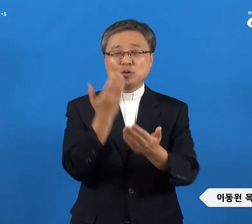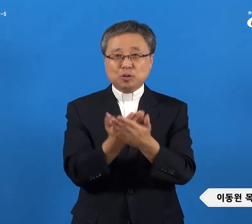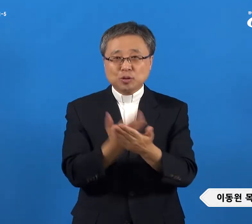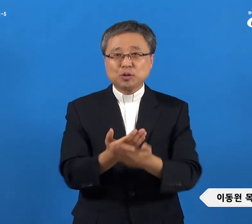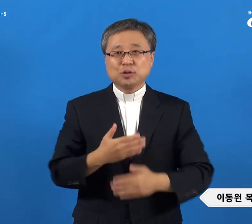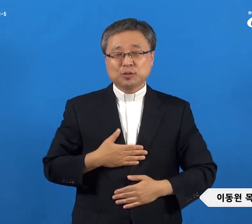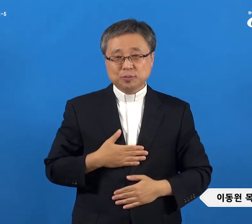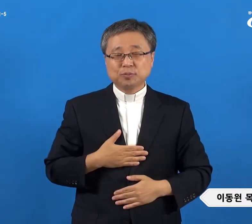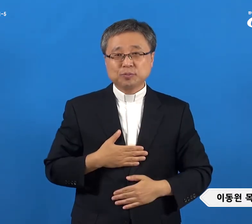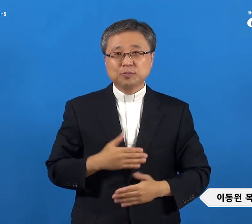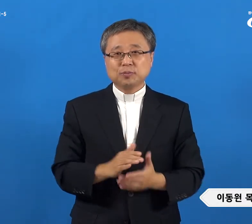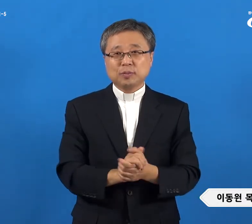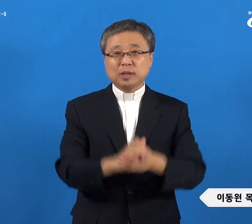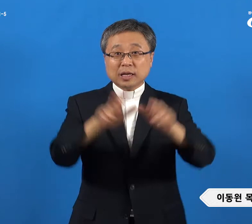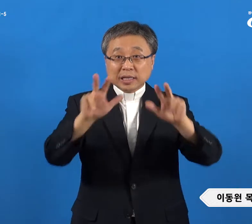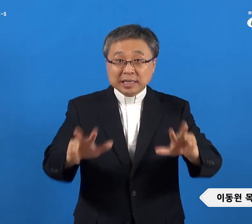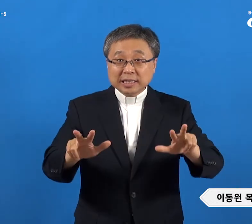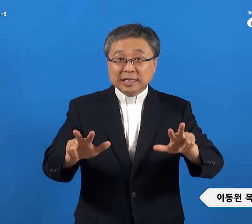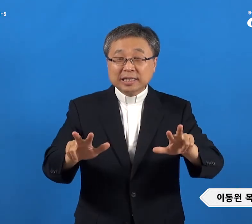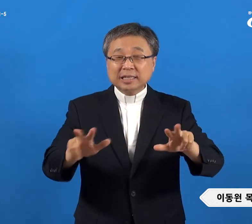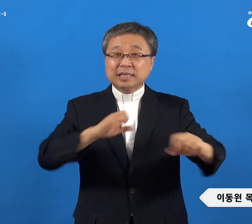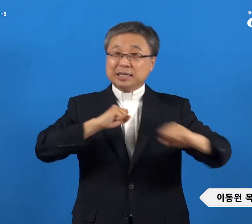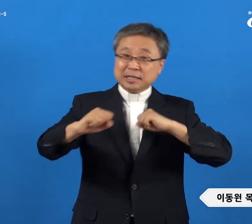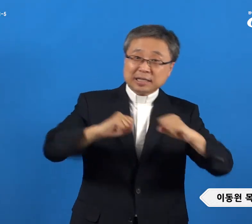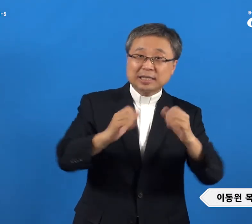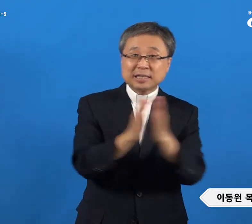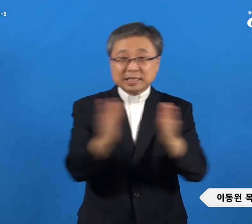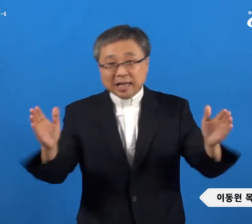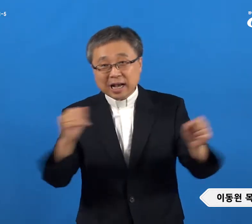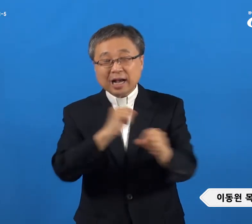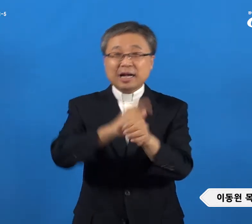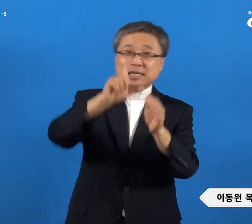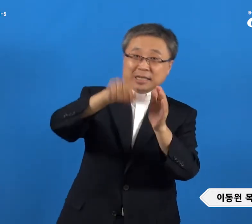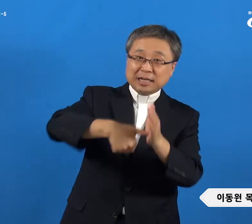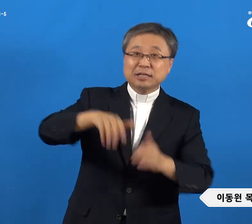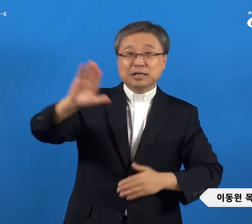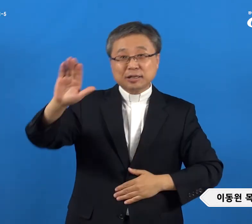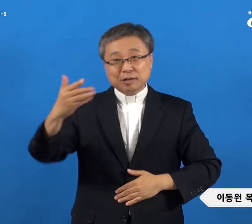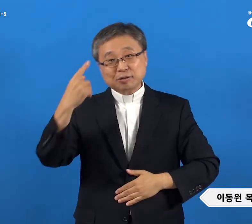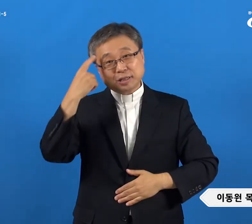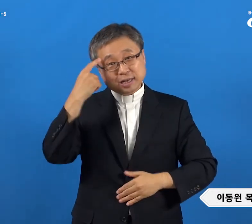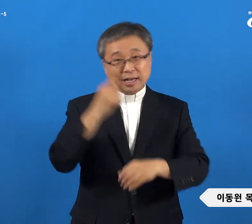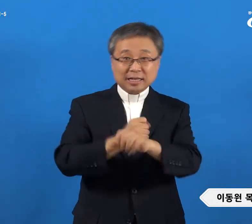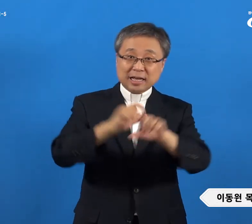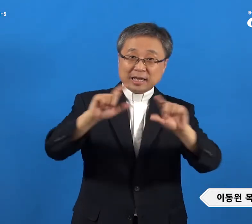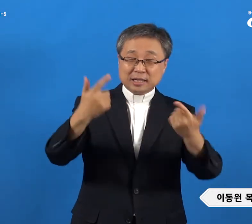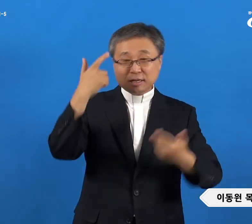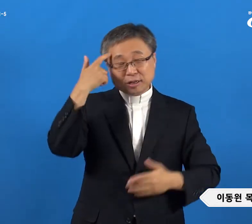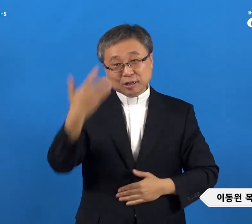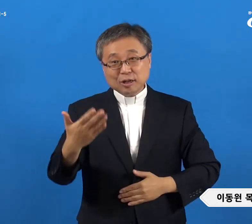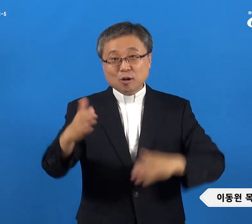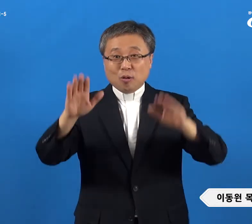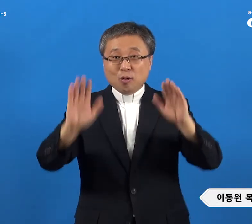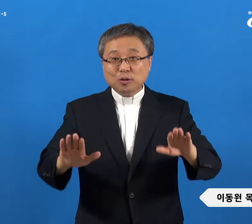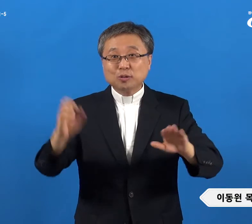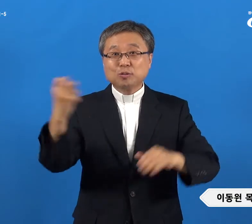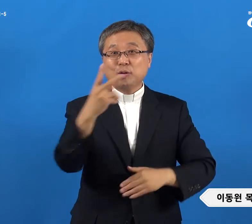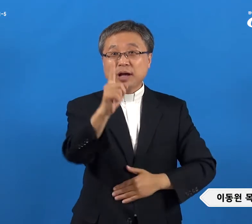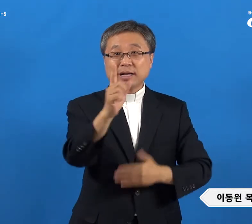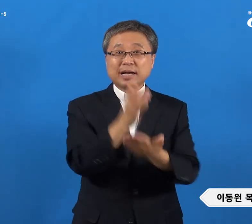자, 이제 그 행동을 시작할 시간이 되었다고 생각하지 않습니까? 이제 여기서 또 하나, 우리가 그대로